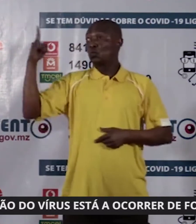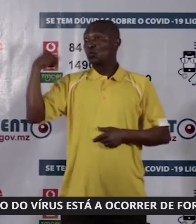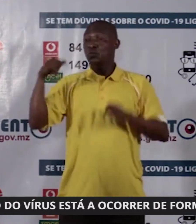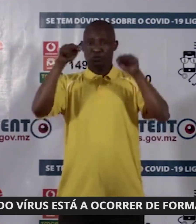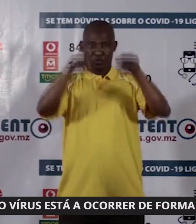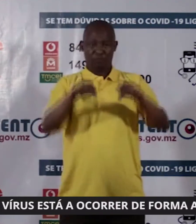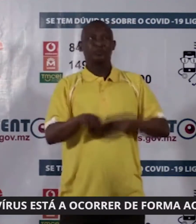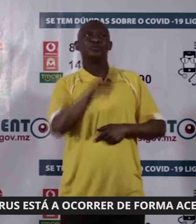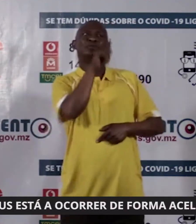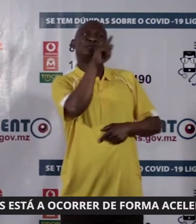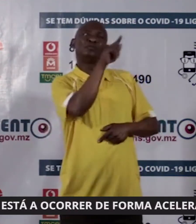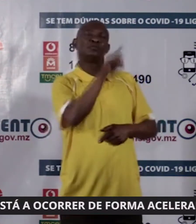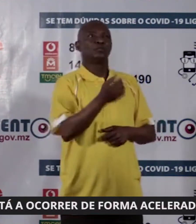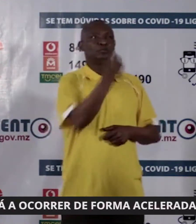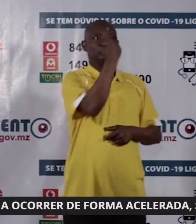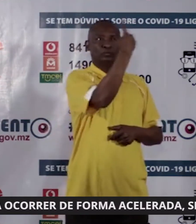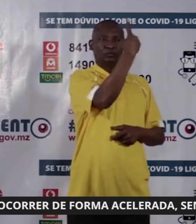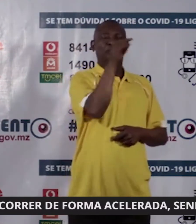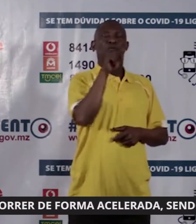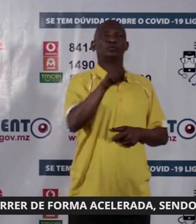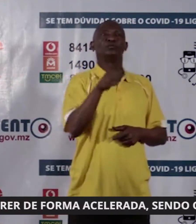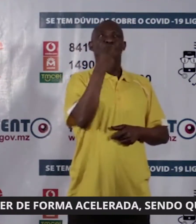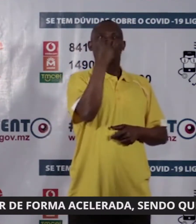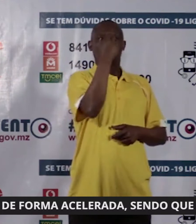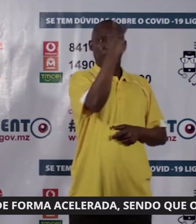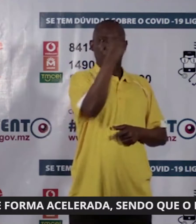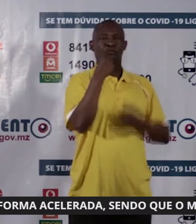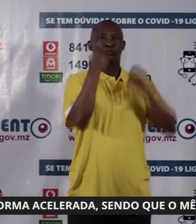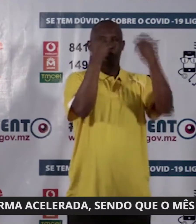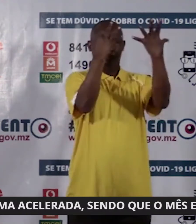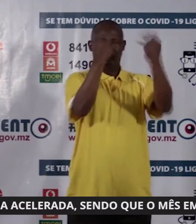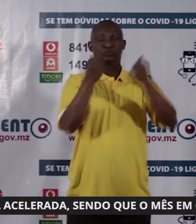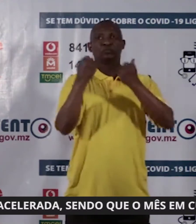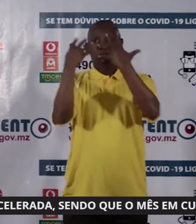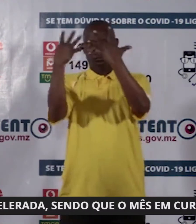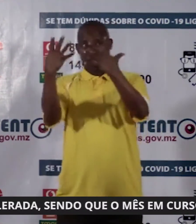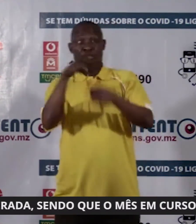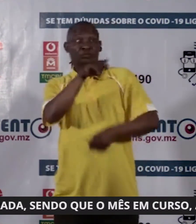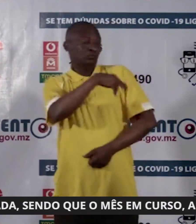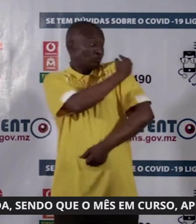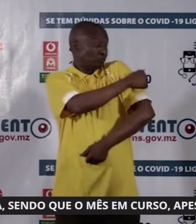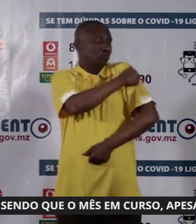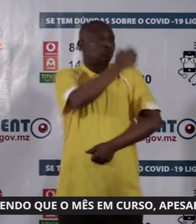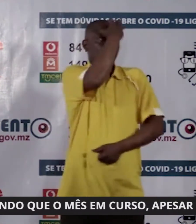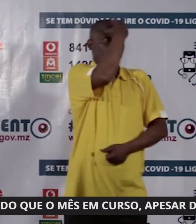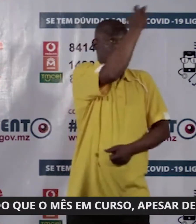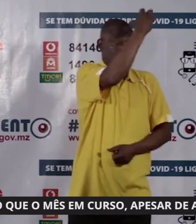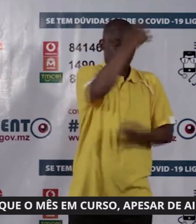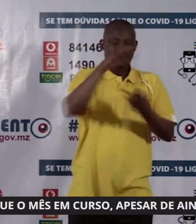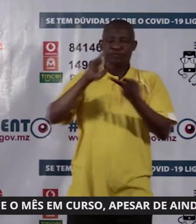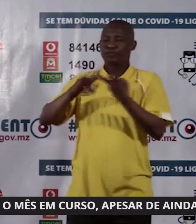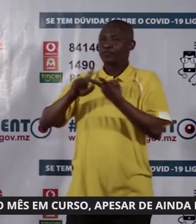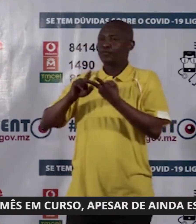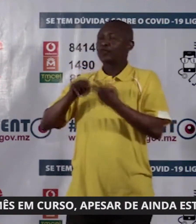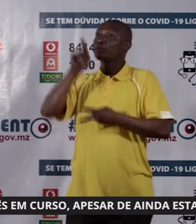1.289 amostras foram testadas no laboratório do setor público e 4 testadas em laboratório do